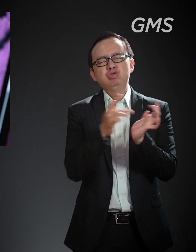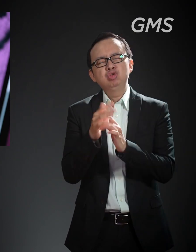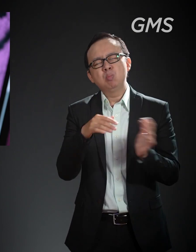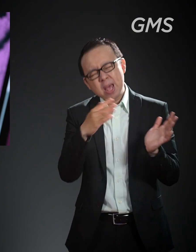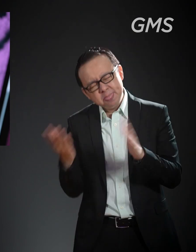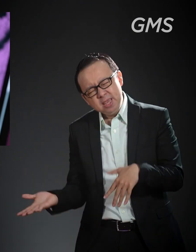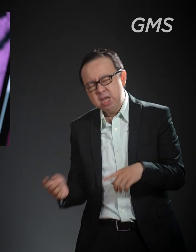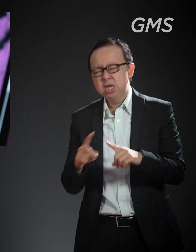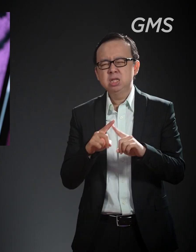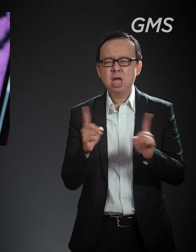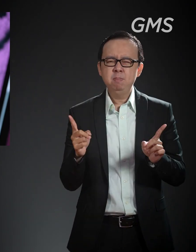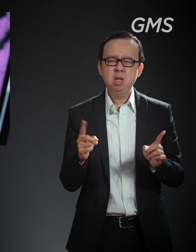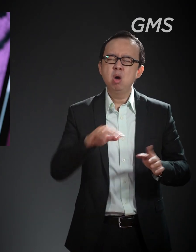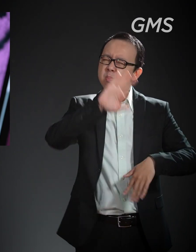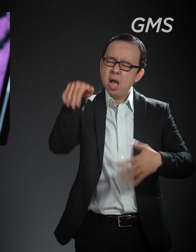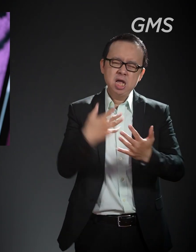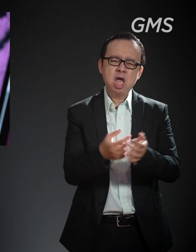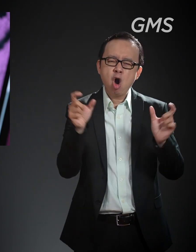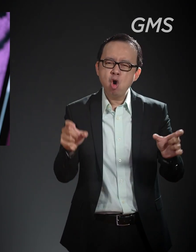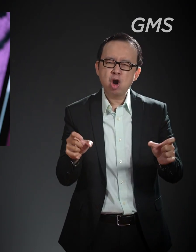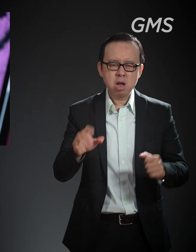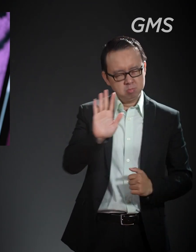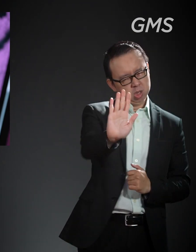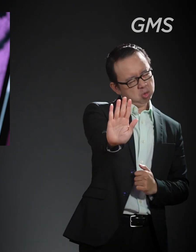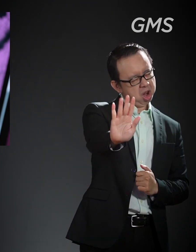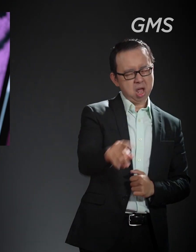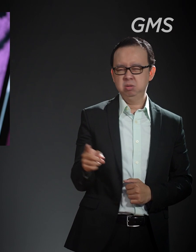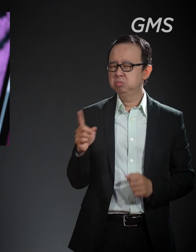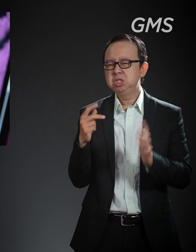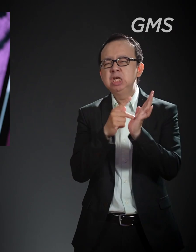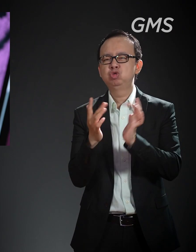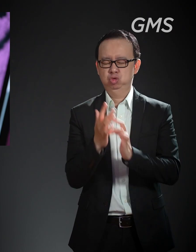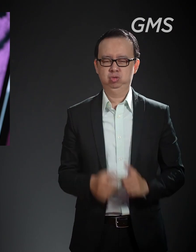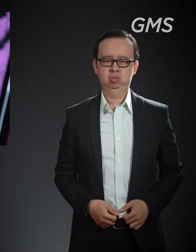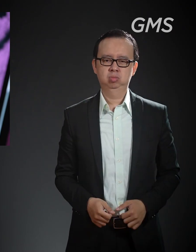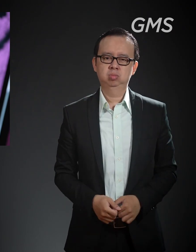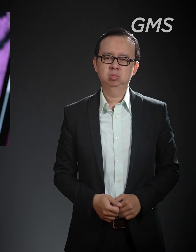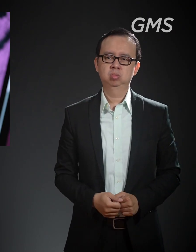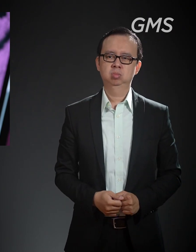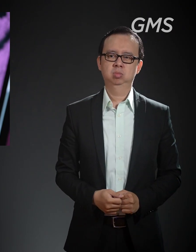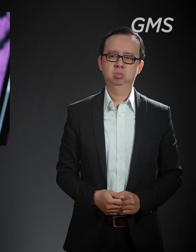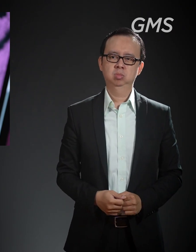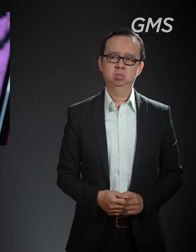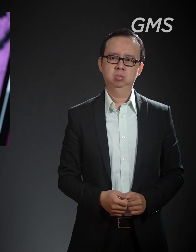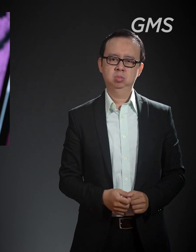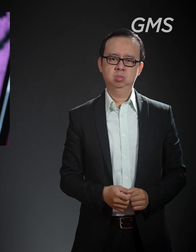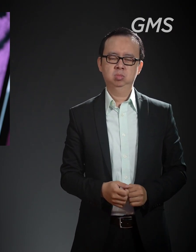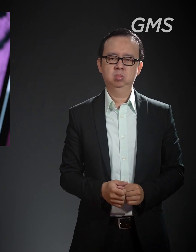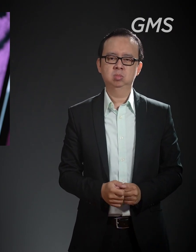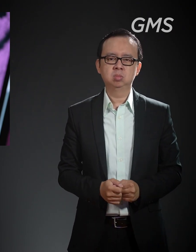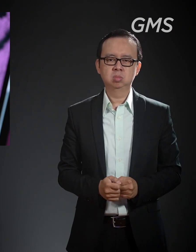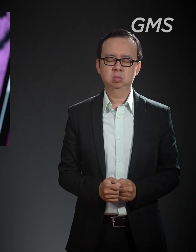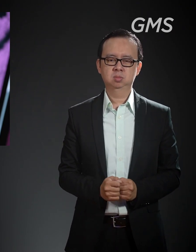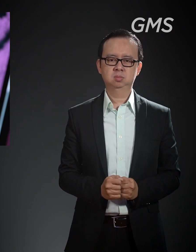dia. Tidak sedikit dalam sejarah manusia sejak Adam dan Hawa, manusia yang telah binasa. Dan semakin banyak lagi yang akan binasa